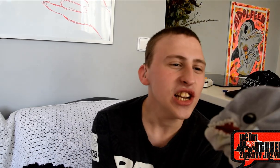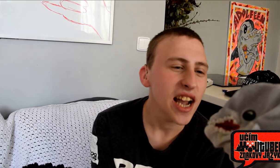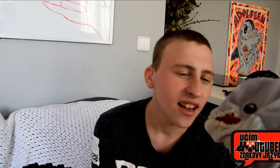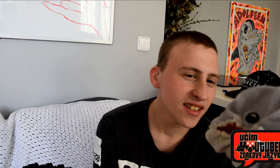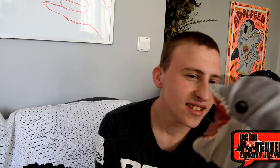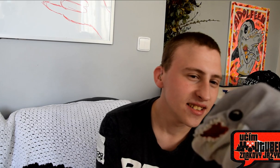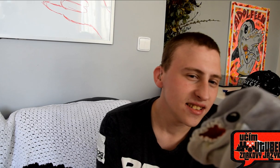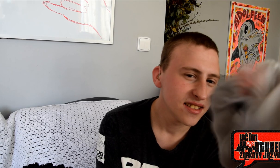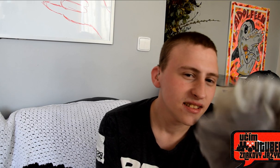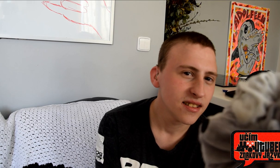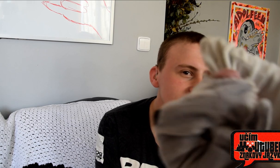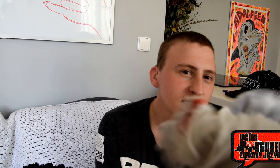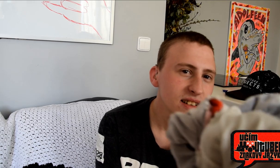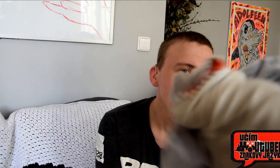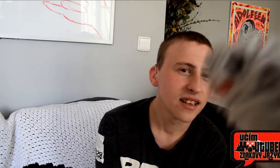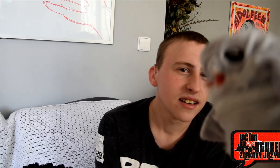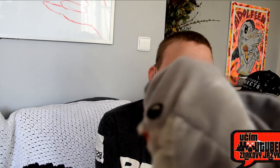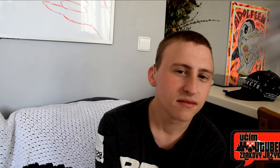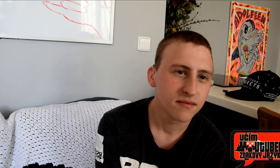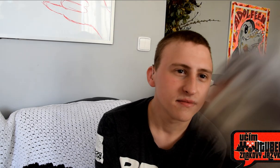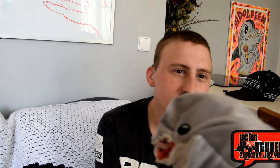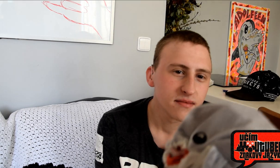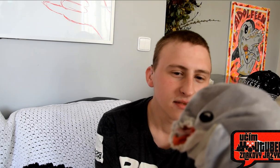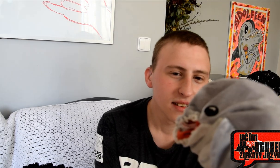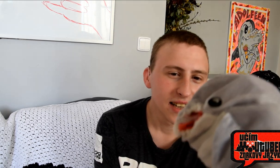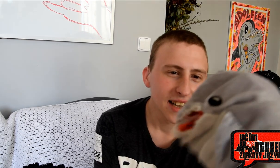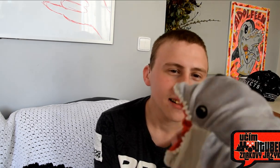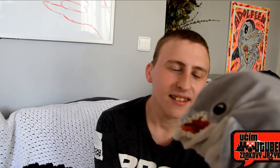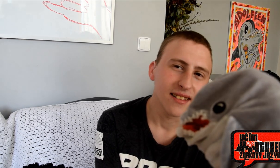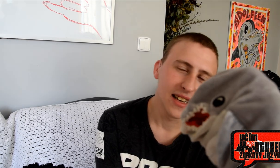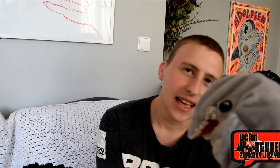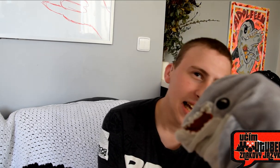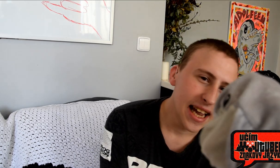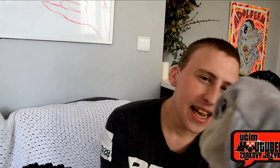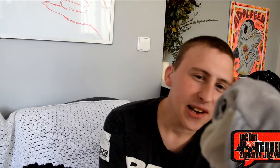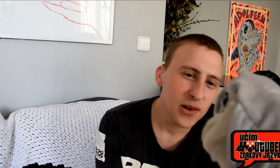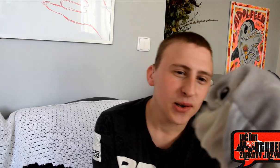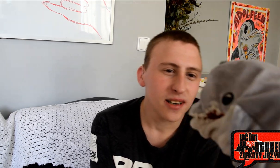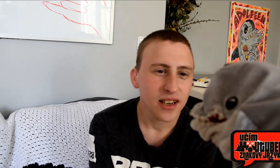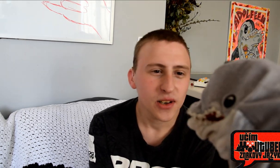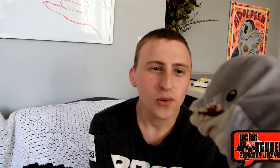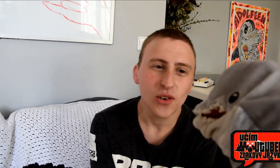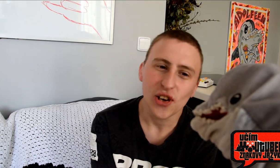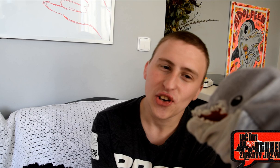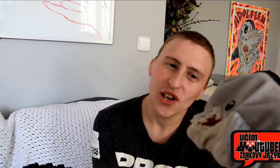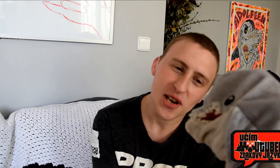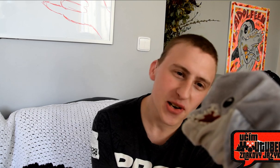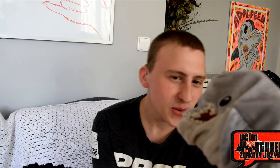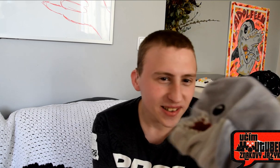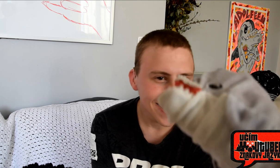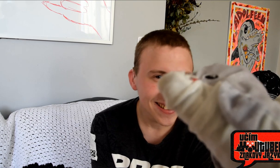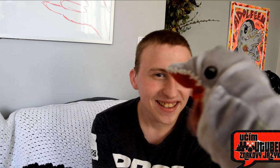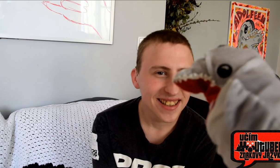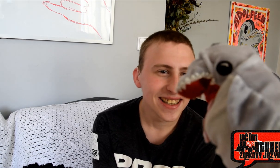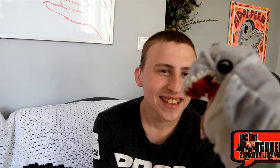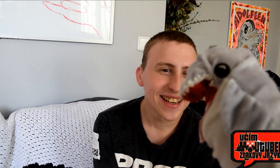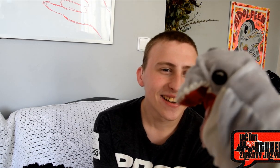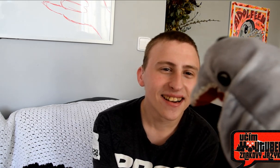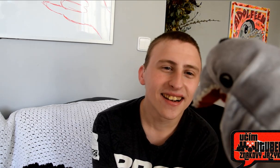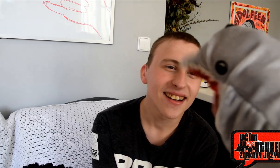Štika. Štika. Jako, zkus to ještě jednou. Štíle!